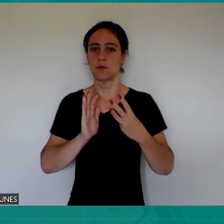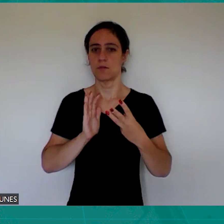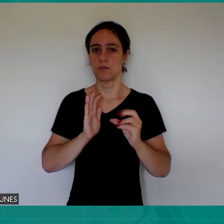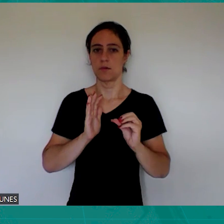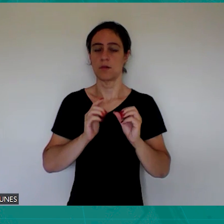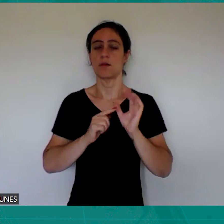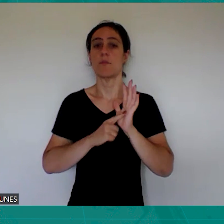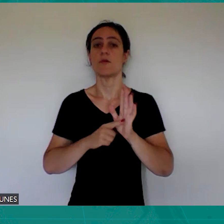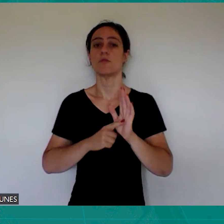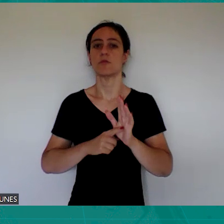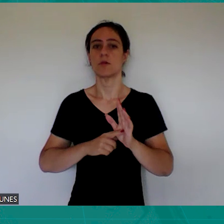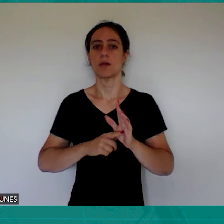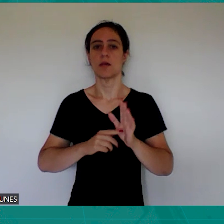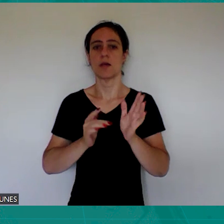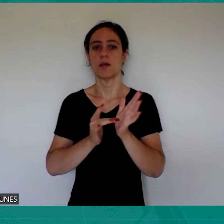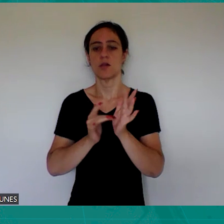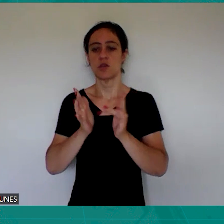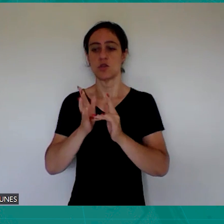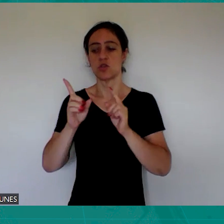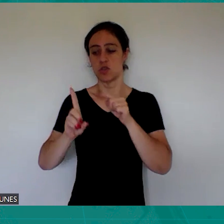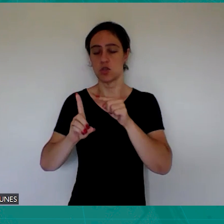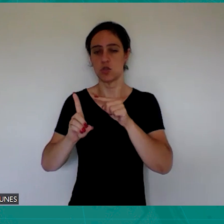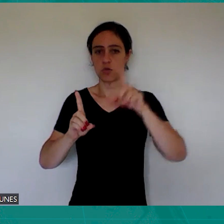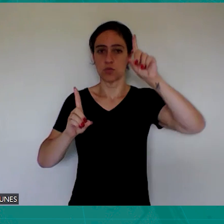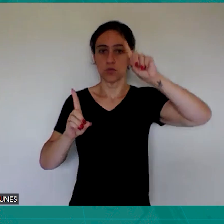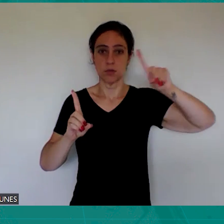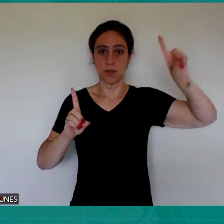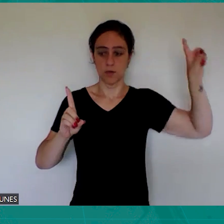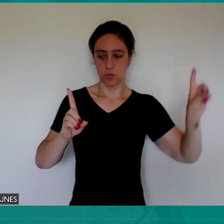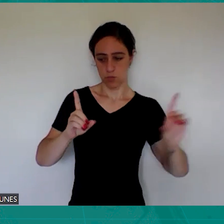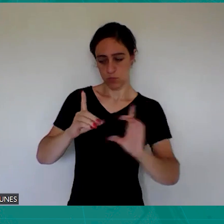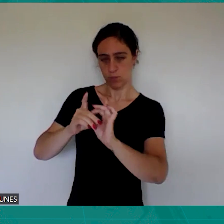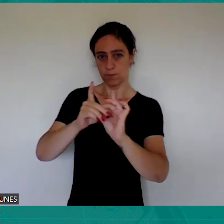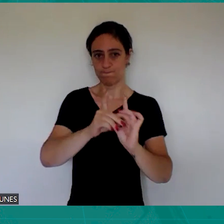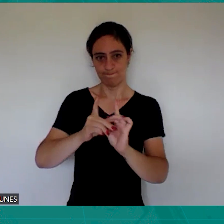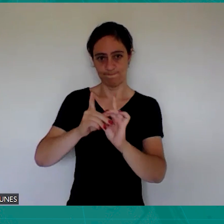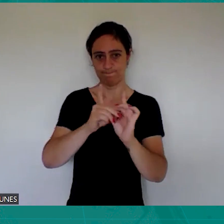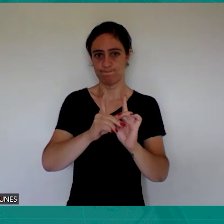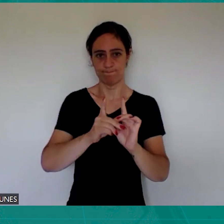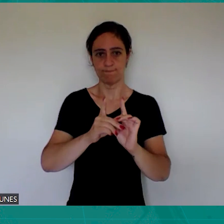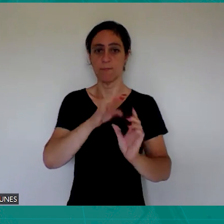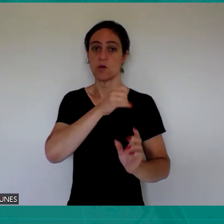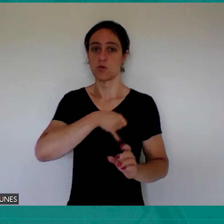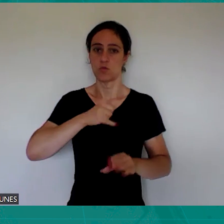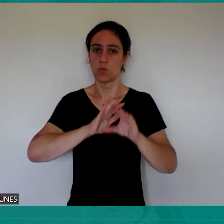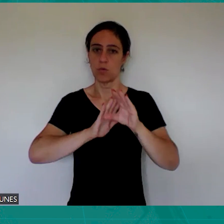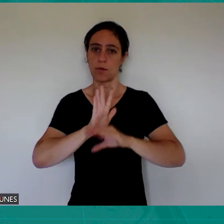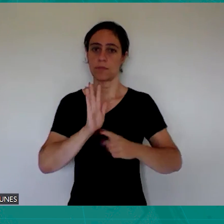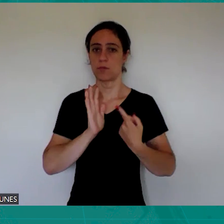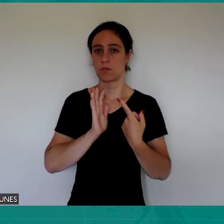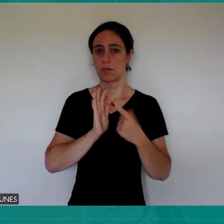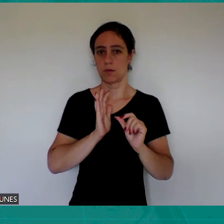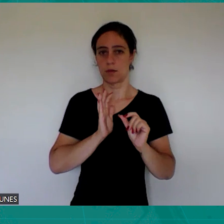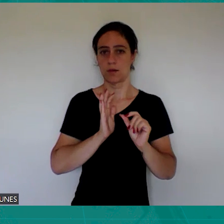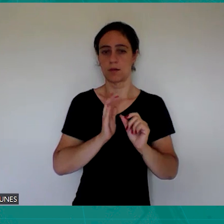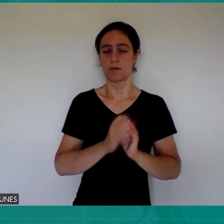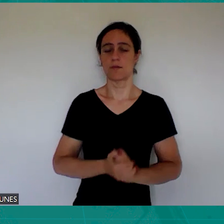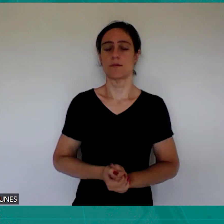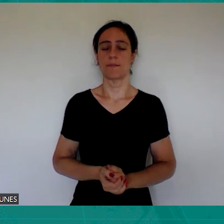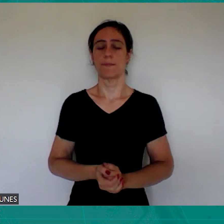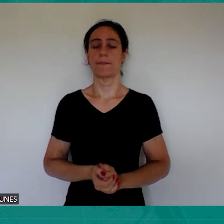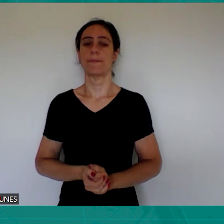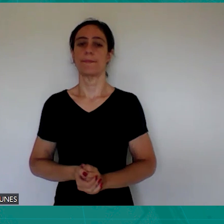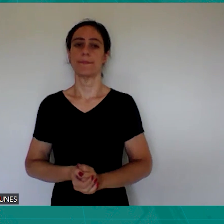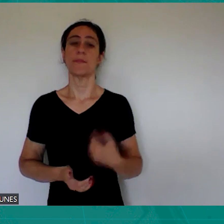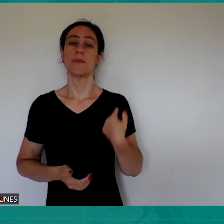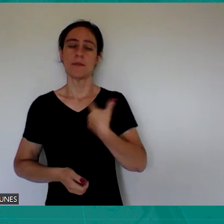né? Vamos lá, João 10. Ó Senhor Jesus. Irmão, nós temos que